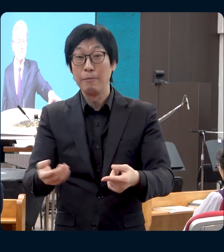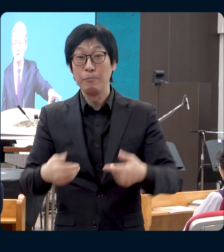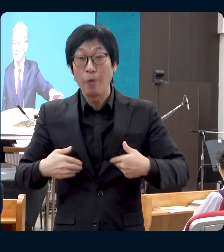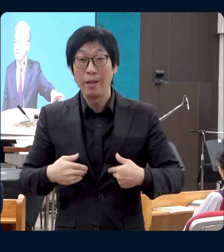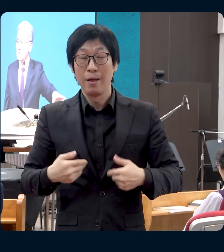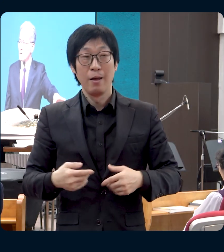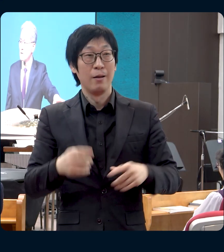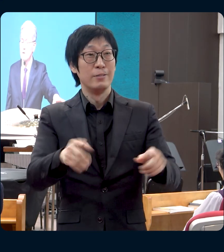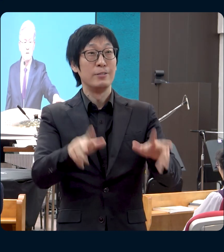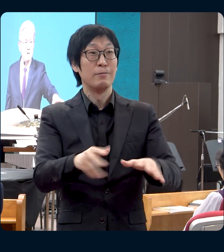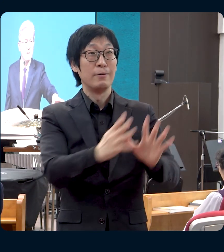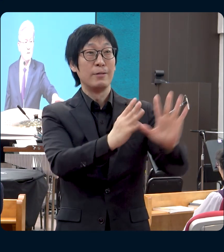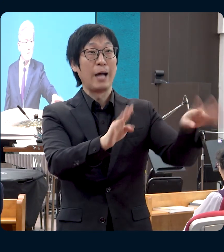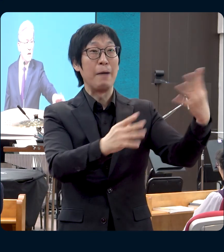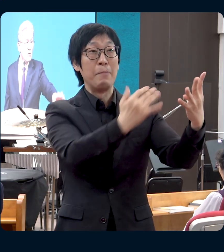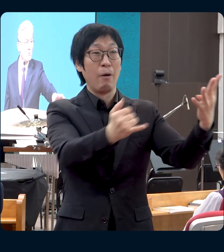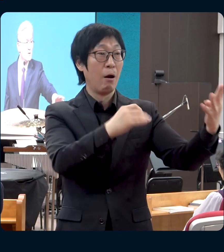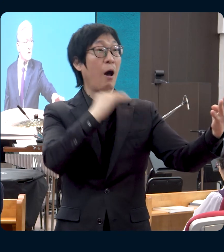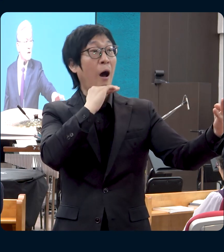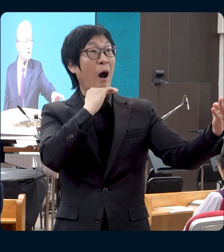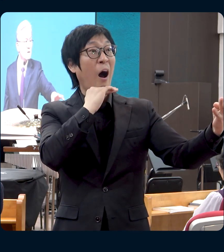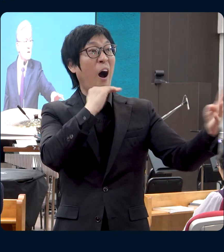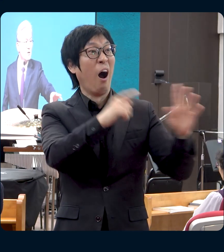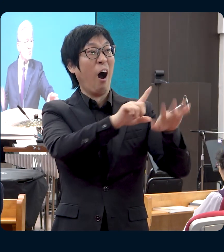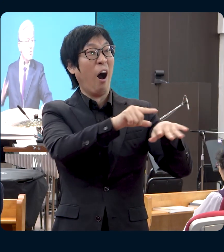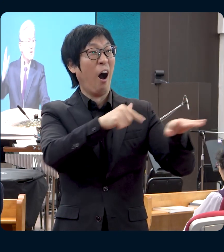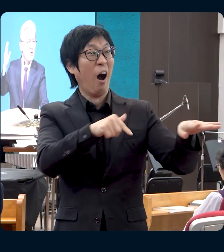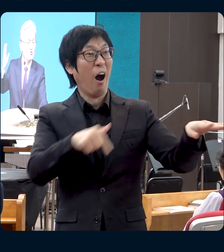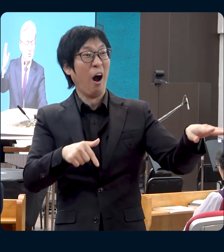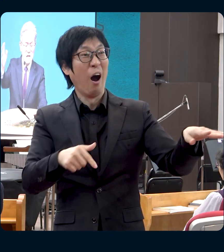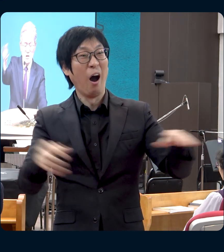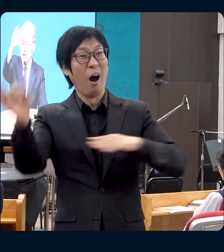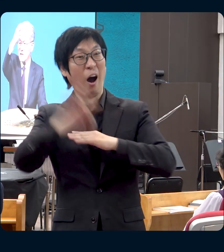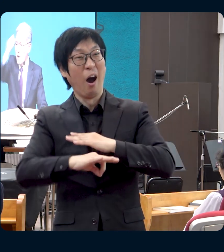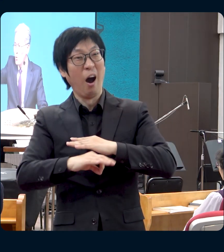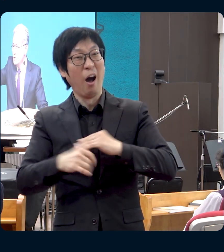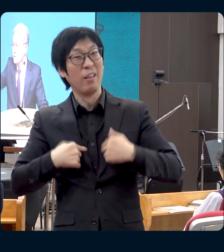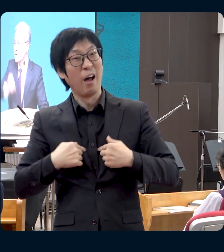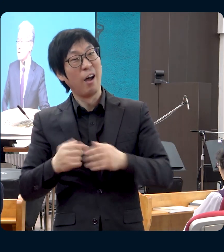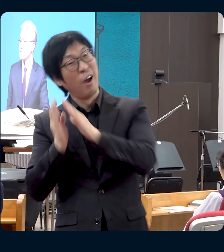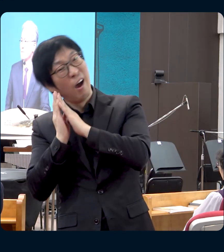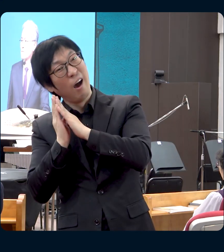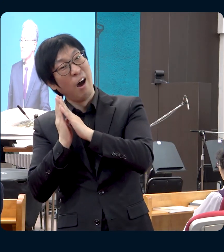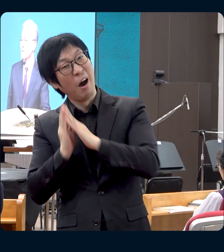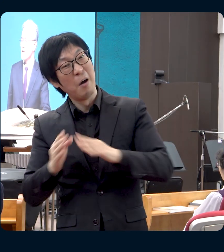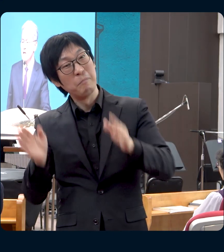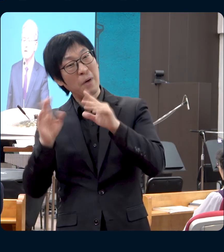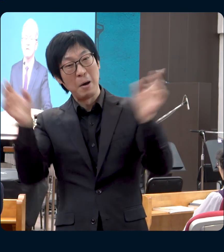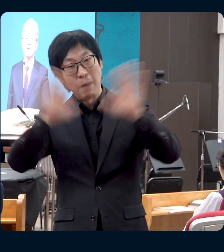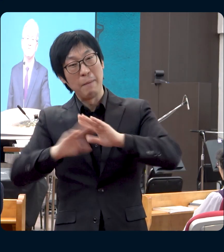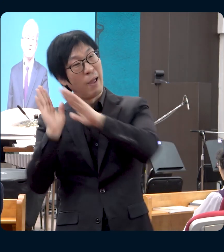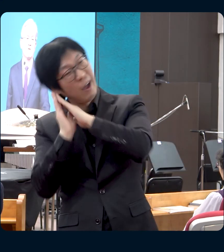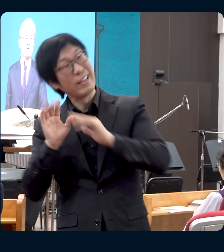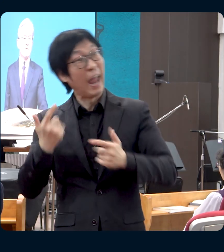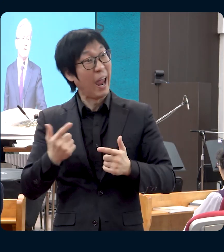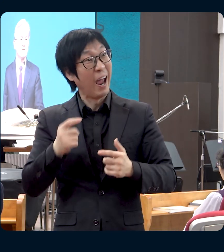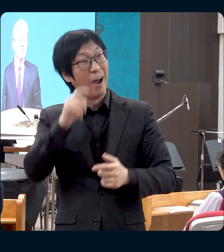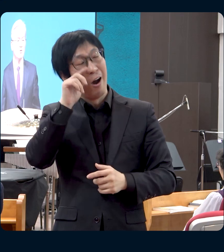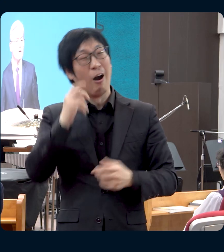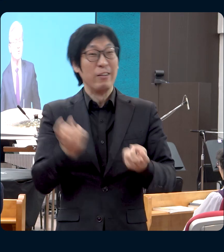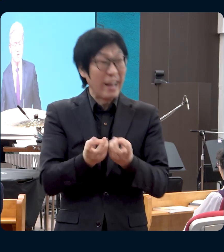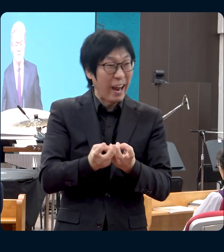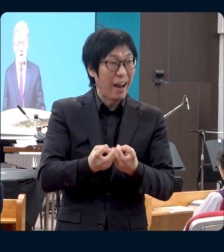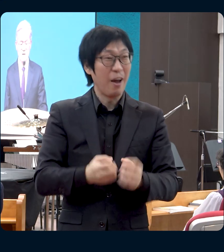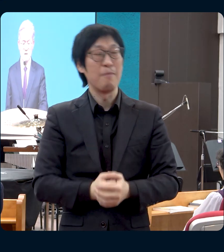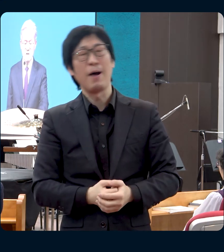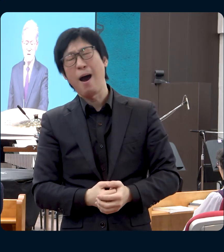해야 돼요. 갈 데가 없으니까. 그리고 성지순례 일정이 다 꼬이는 거예요. 난리가 났더라고요. 정말 어떻게